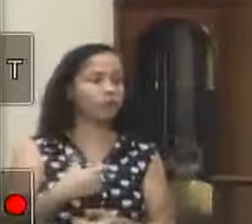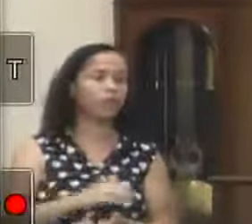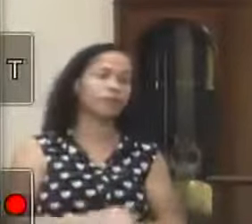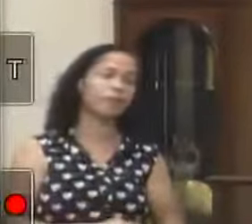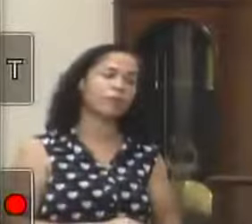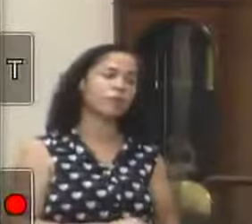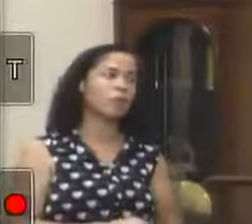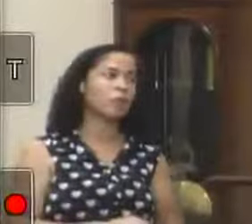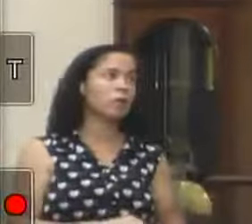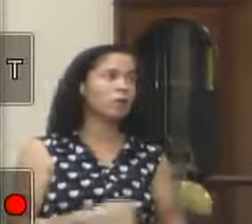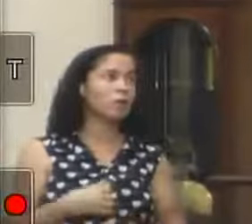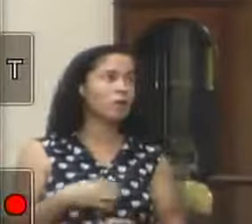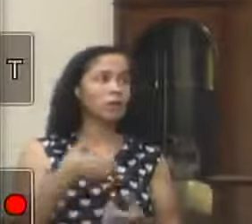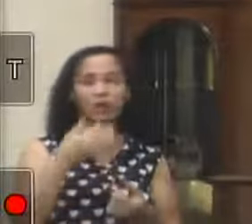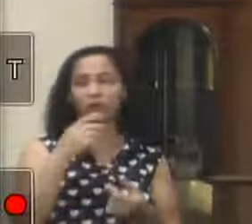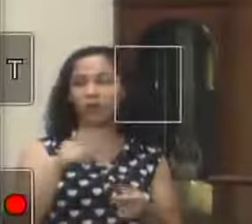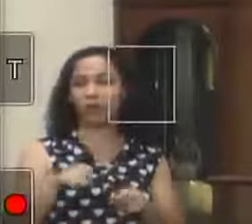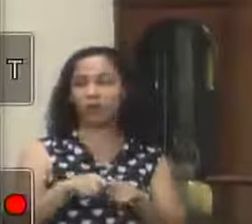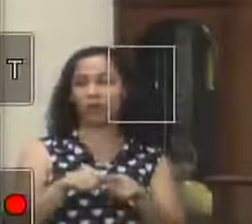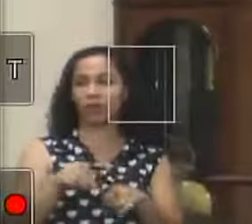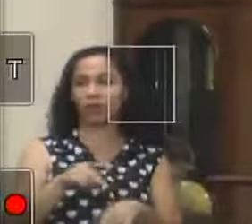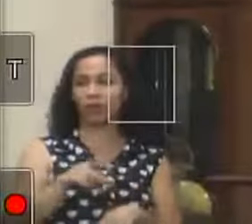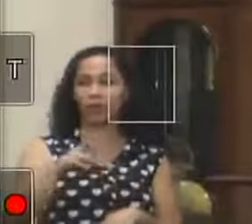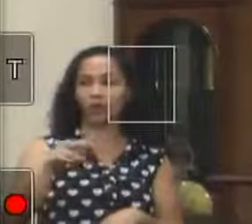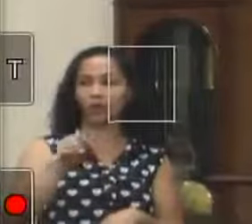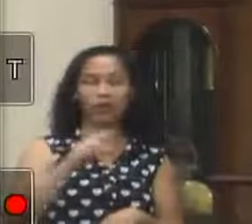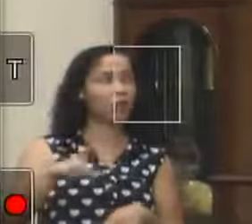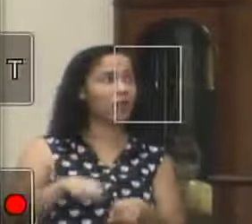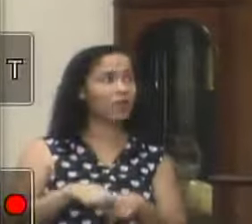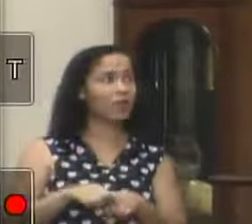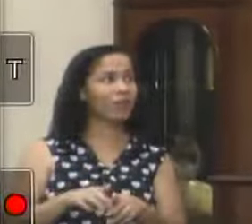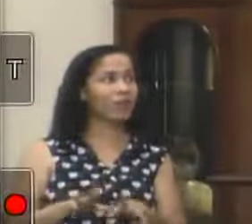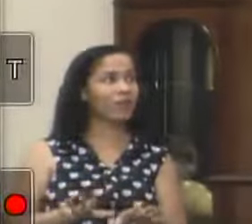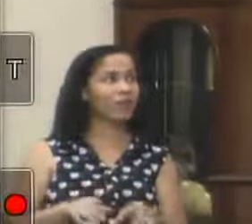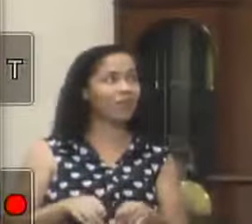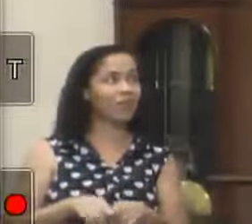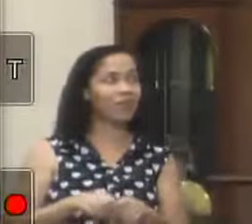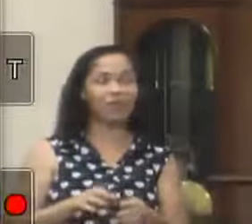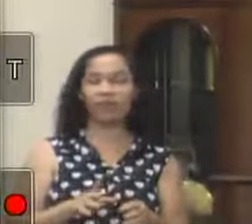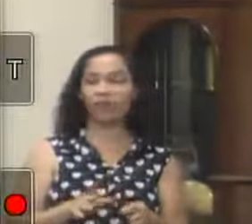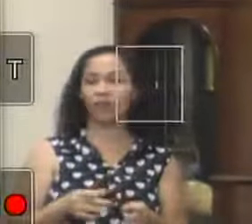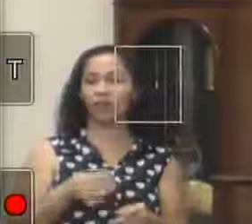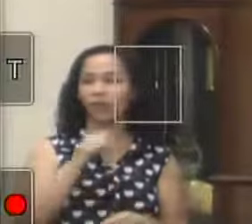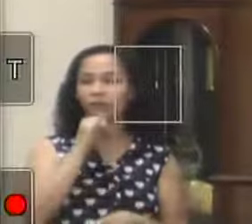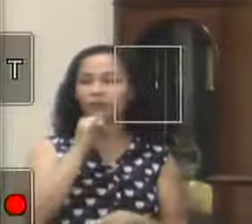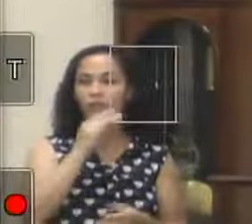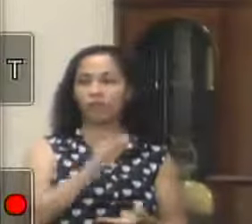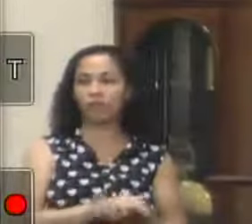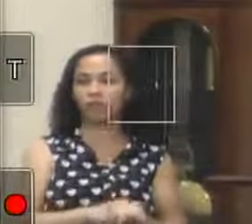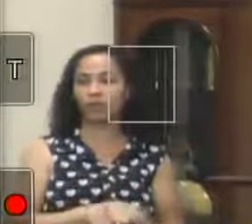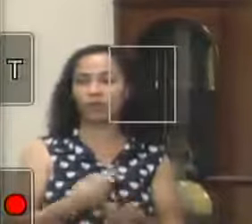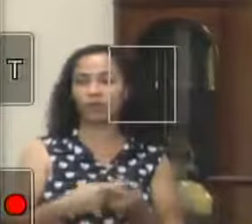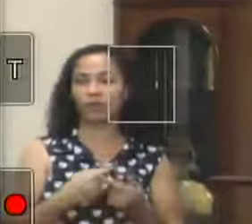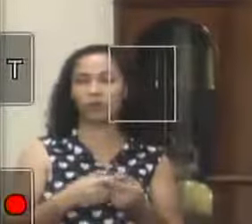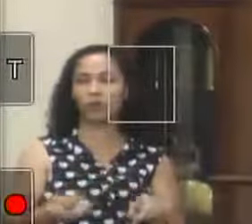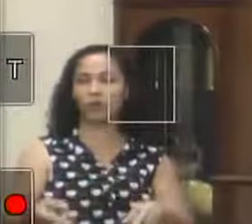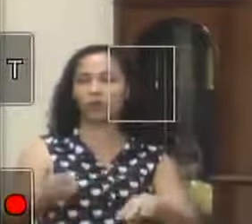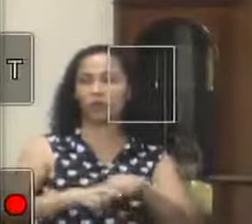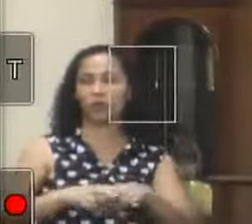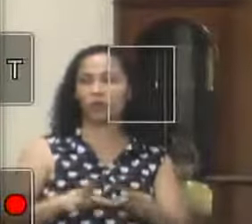né? Claro que o professor Rafael também acho que pensa dessa forma, né? Se posicionou triste, claro, porque é um